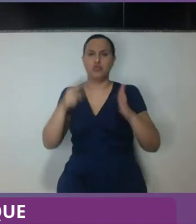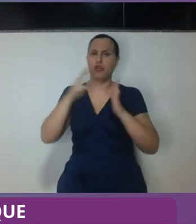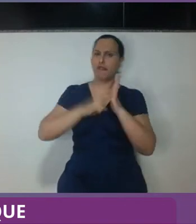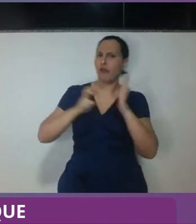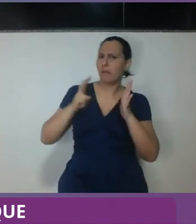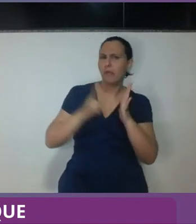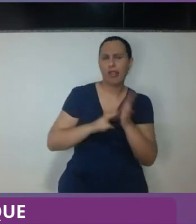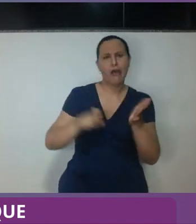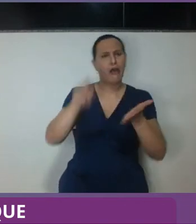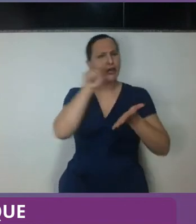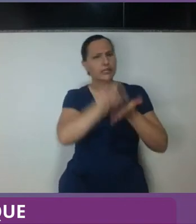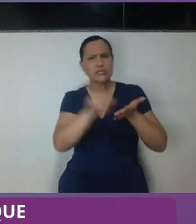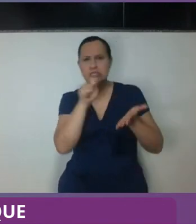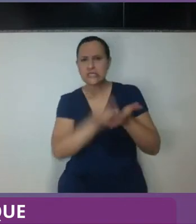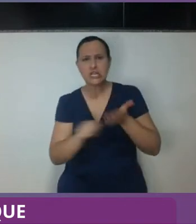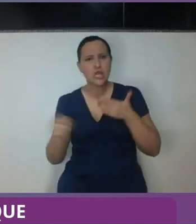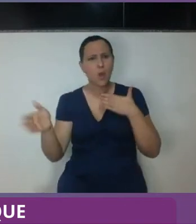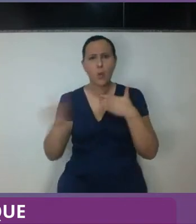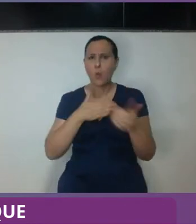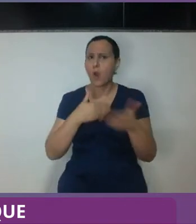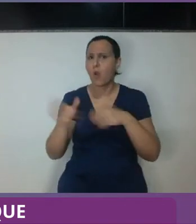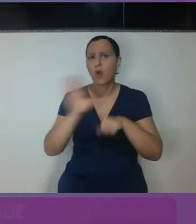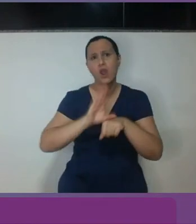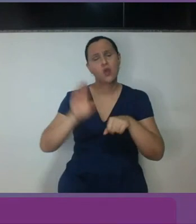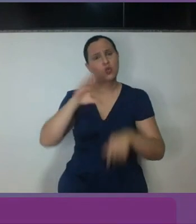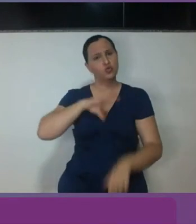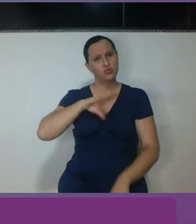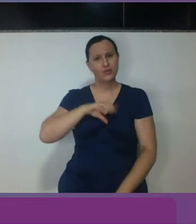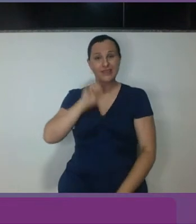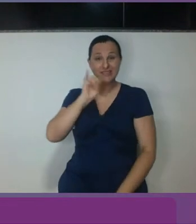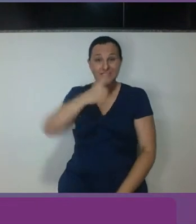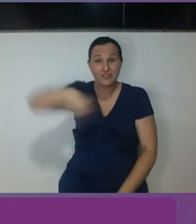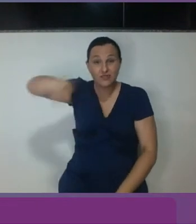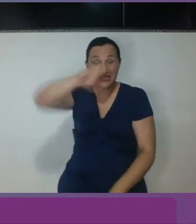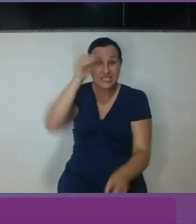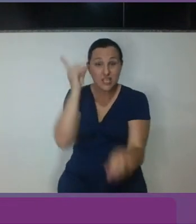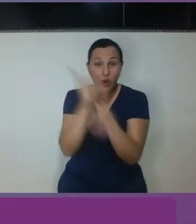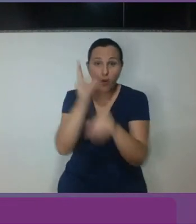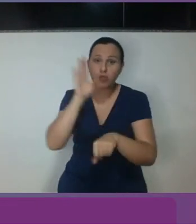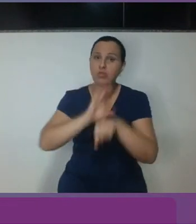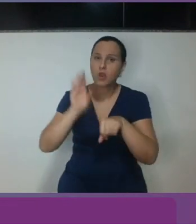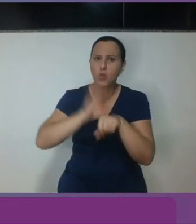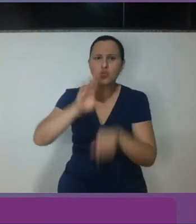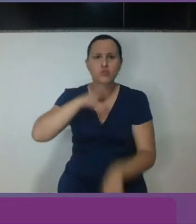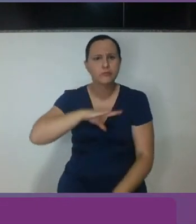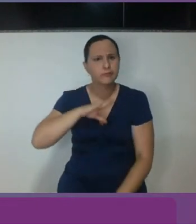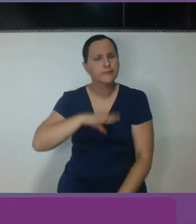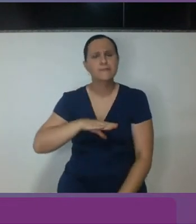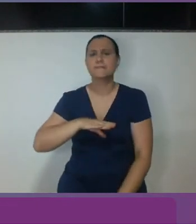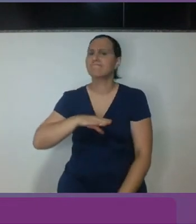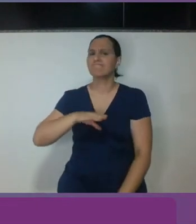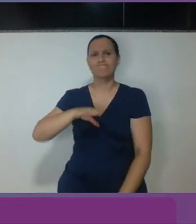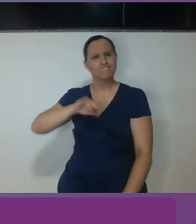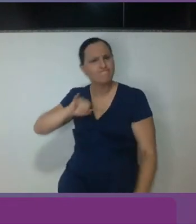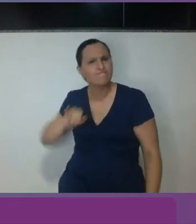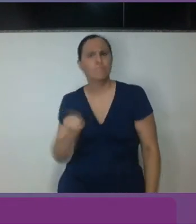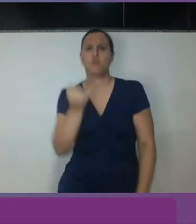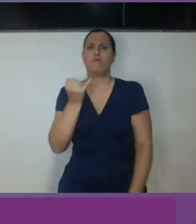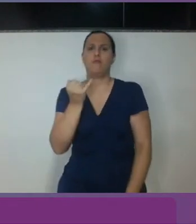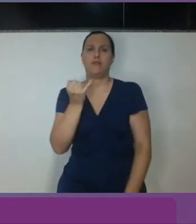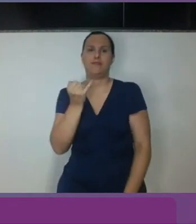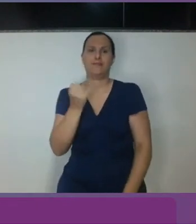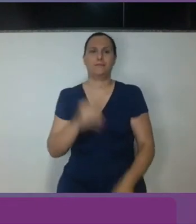um. Encontrou um curso de português? Faz. Portanto, eu, enquanto intérprete de livros, devo usar